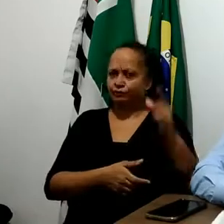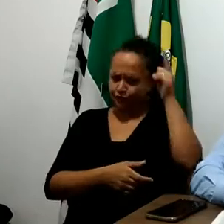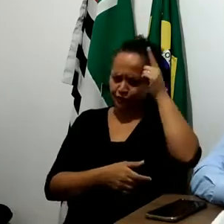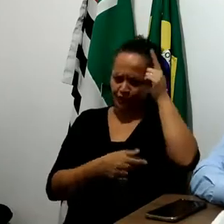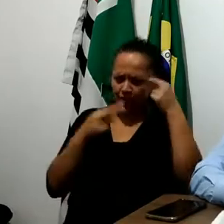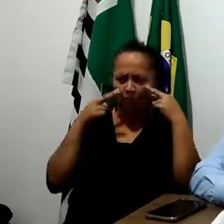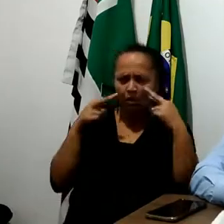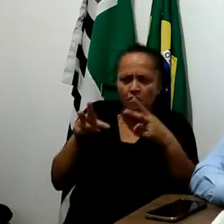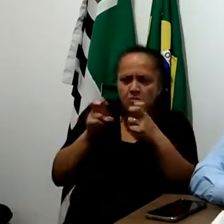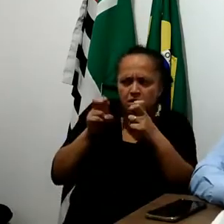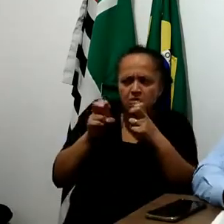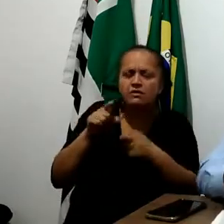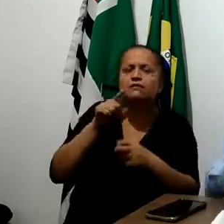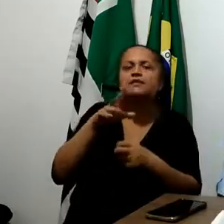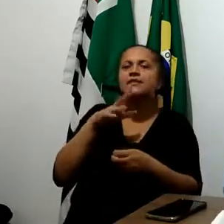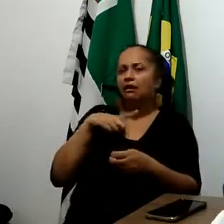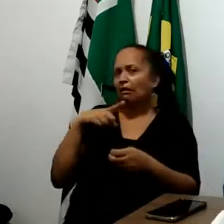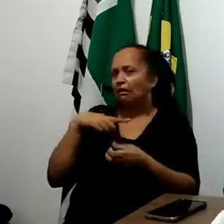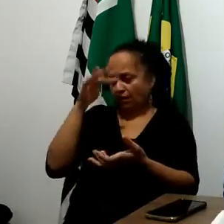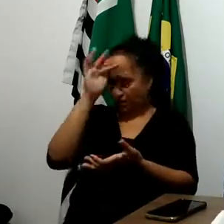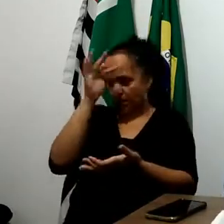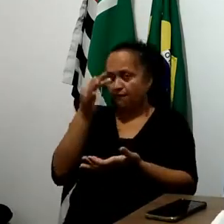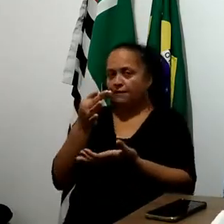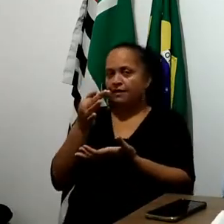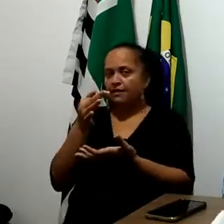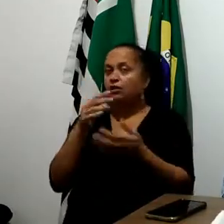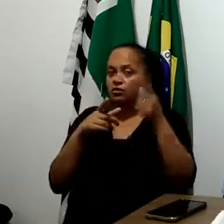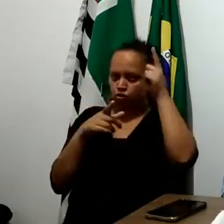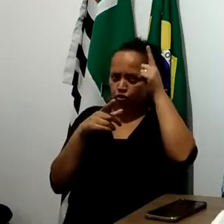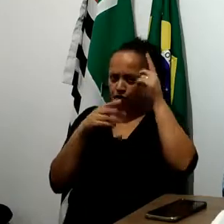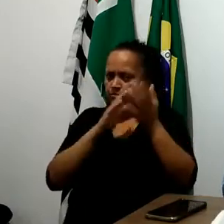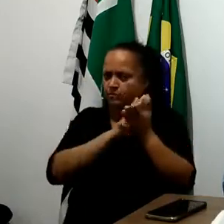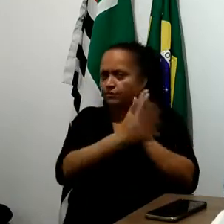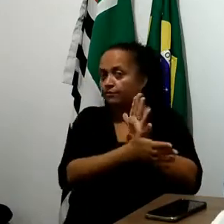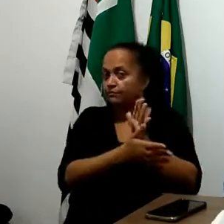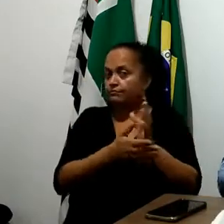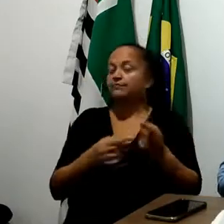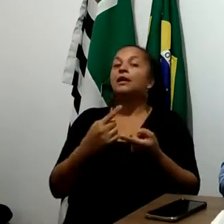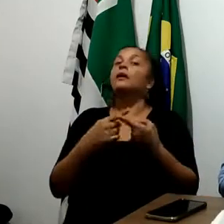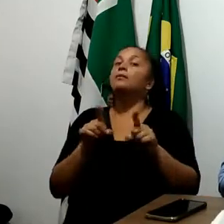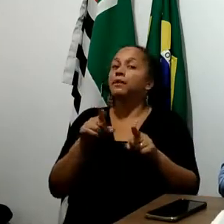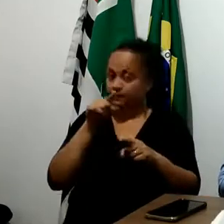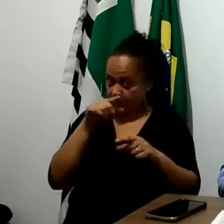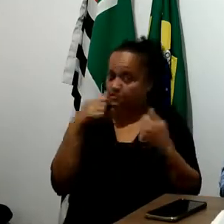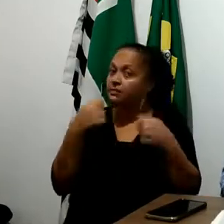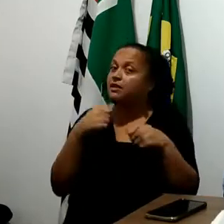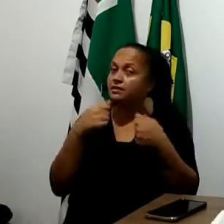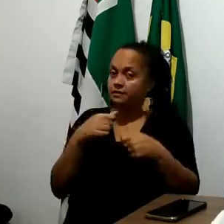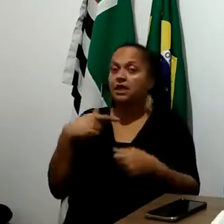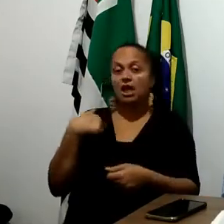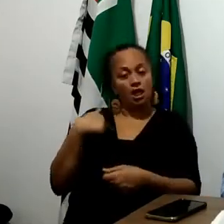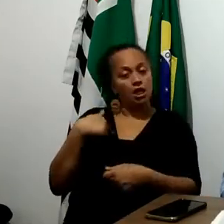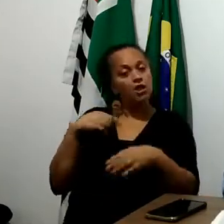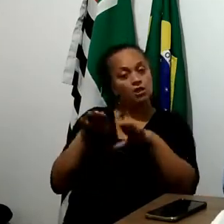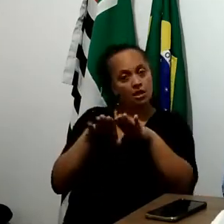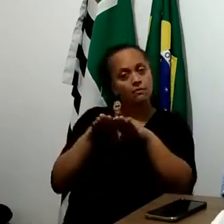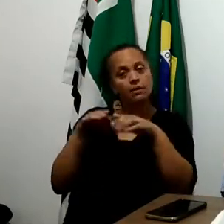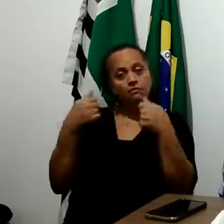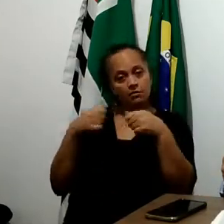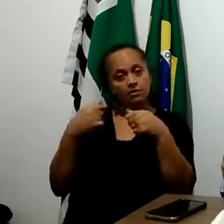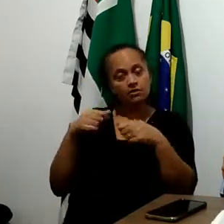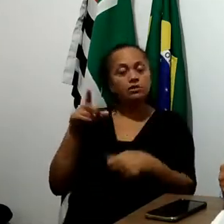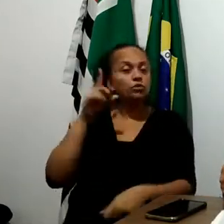você. Mas você precisa estar revestido dessa armadura. Você precisa, eu preciso, todos os dias. Nós temos